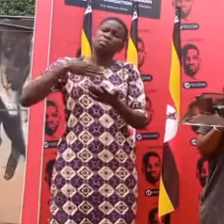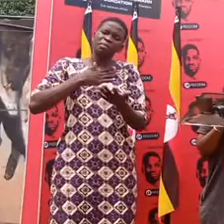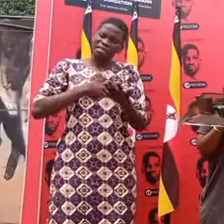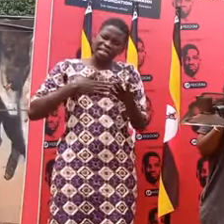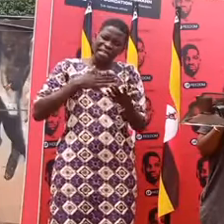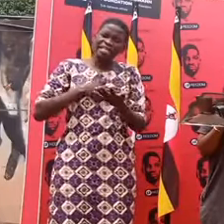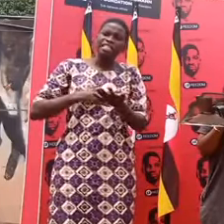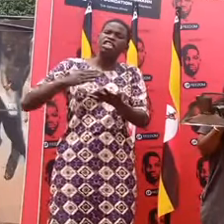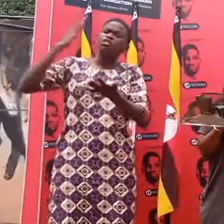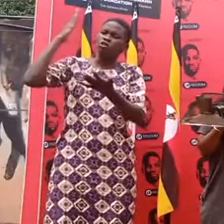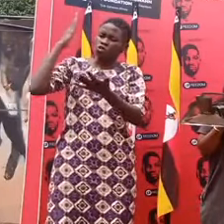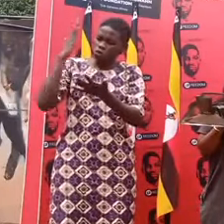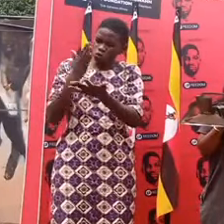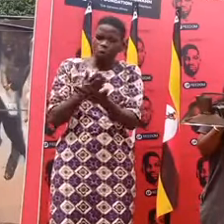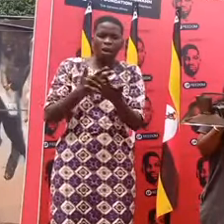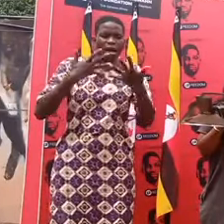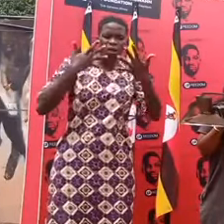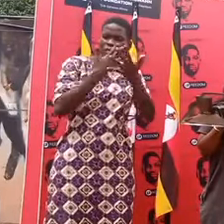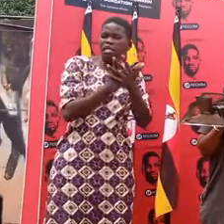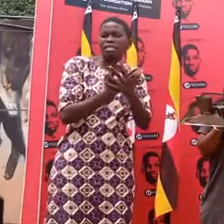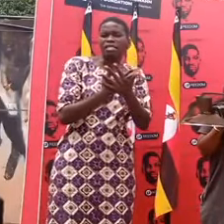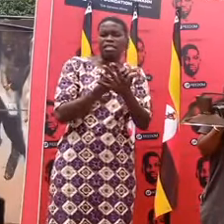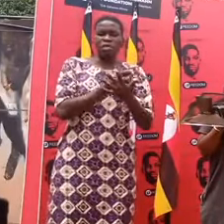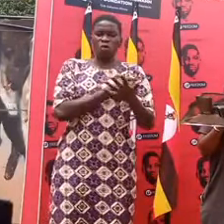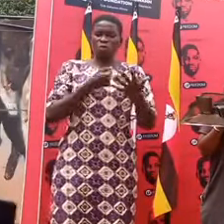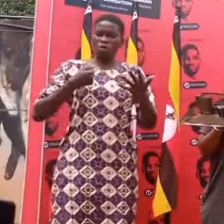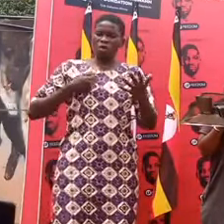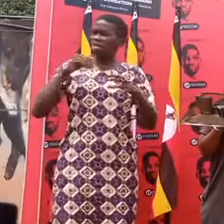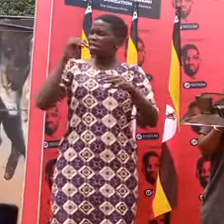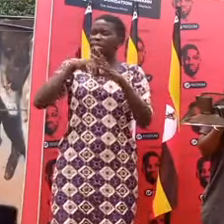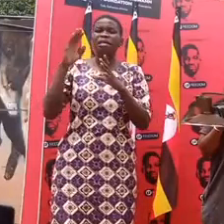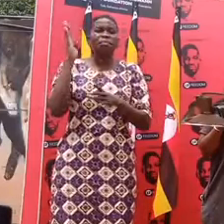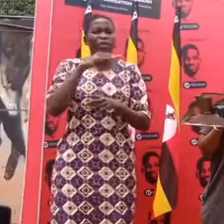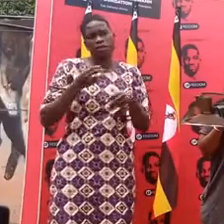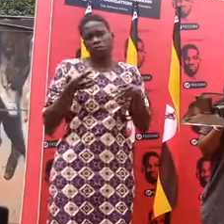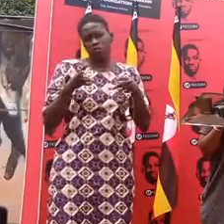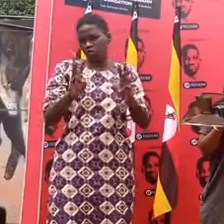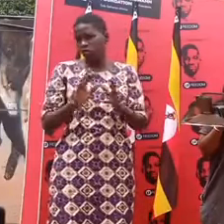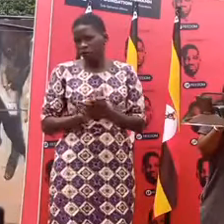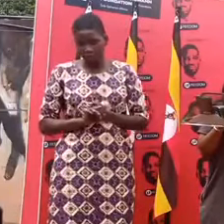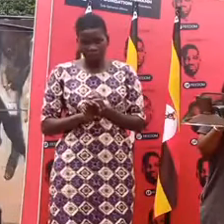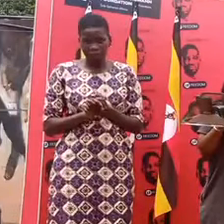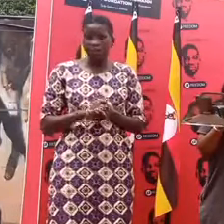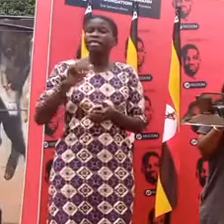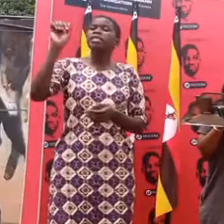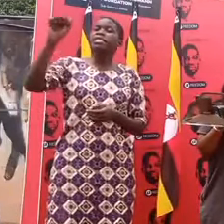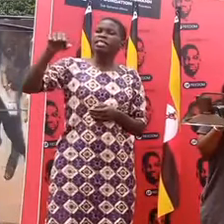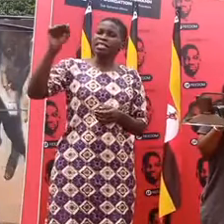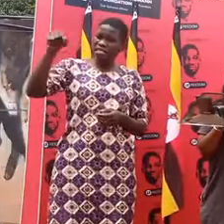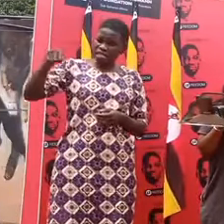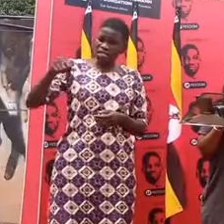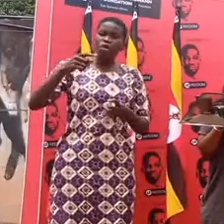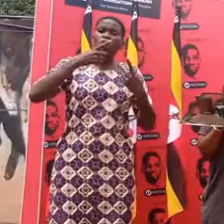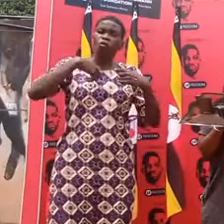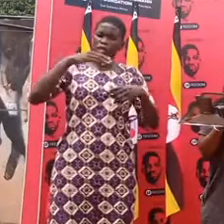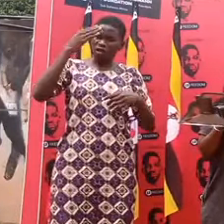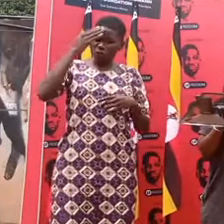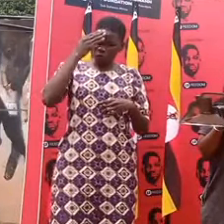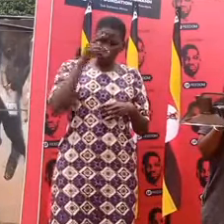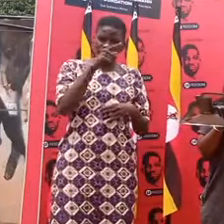okwa tuobuvi abantu bafe abamenyi gira mbubikolwa ebyo kulwanira dembe